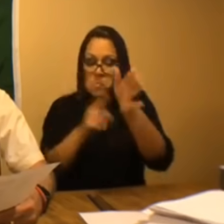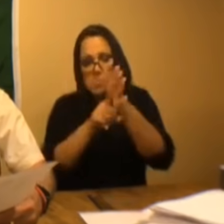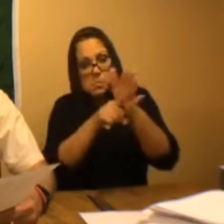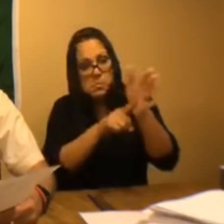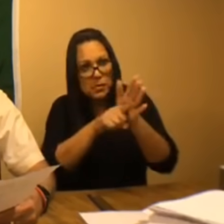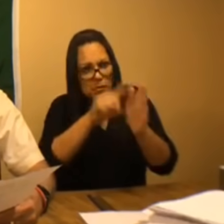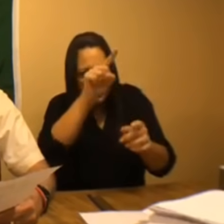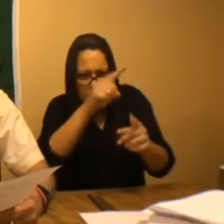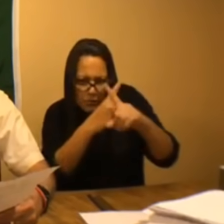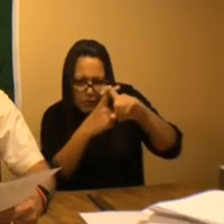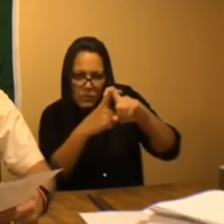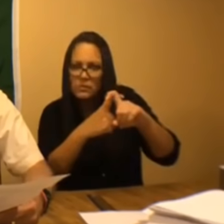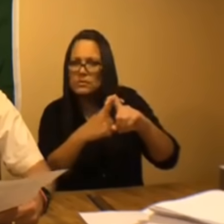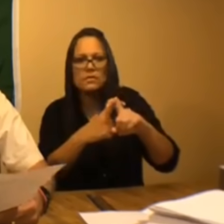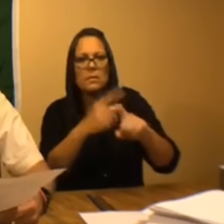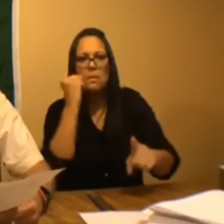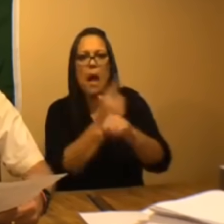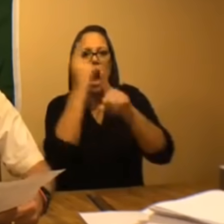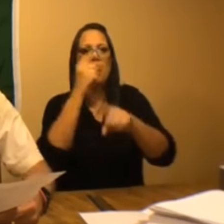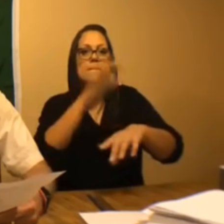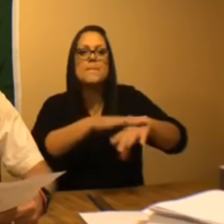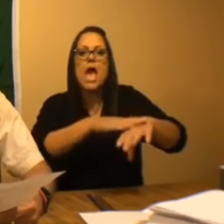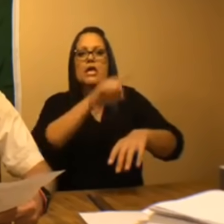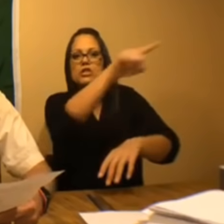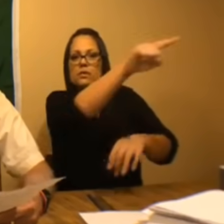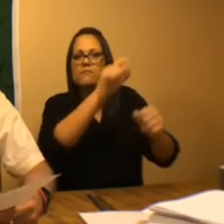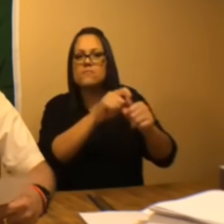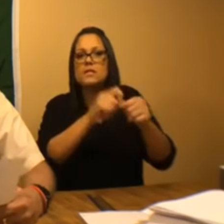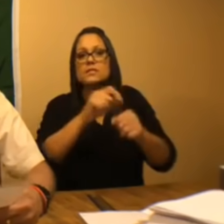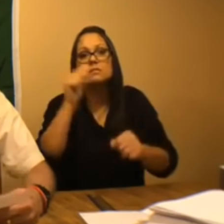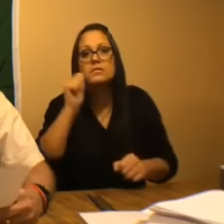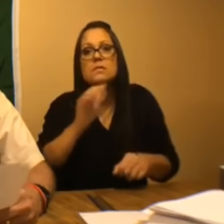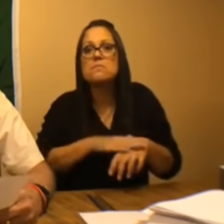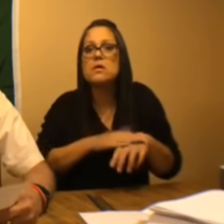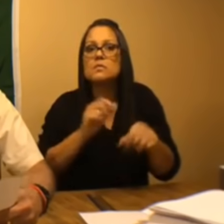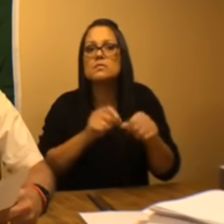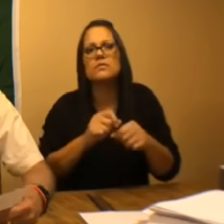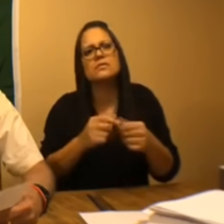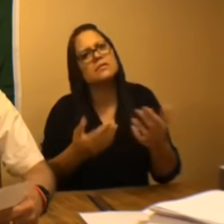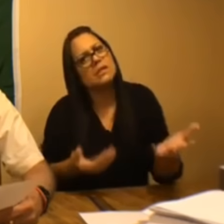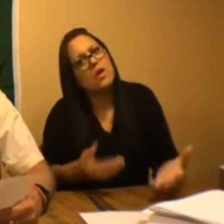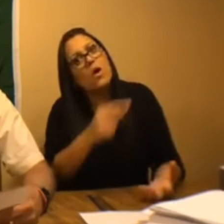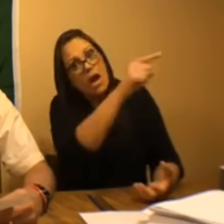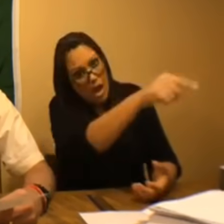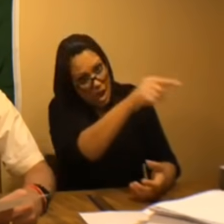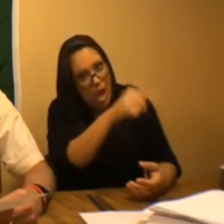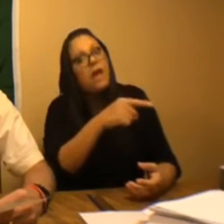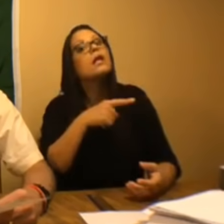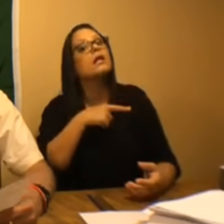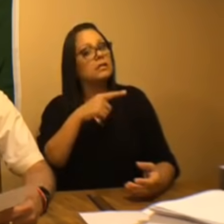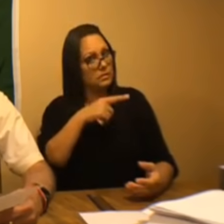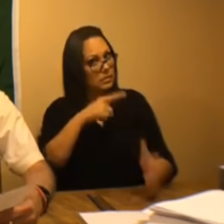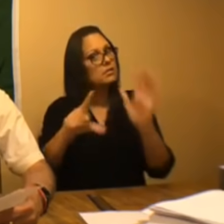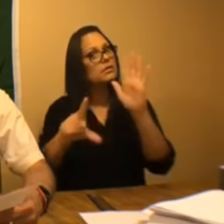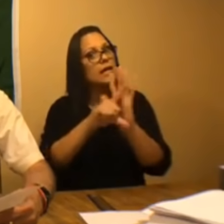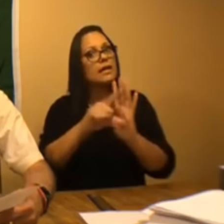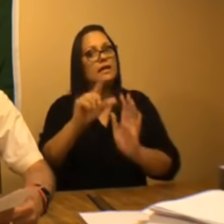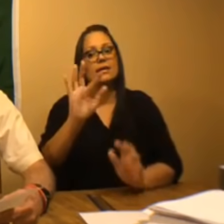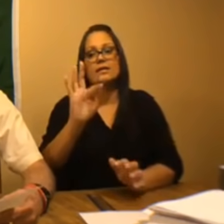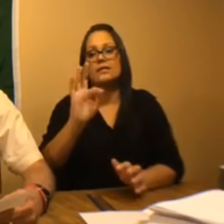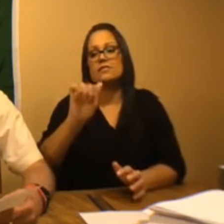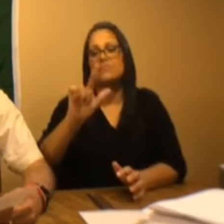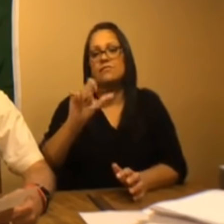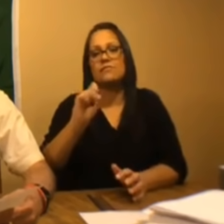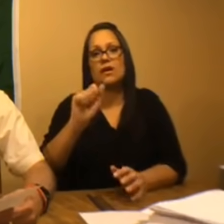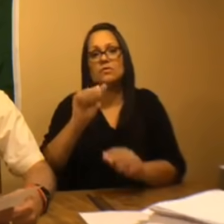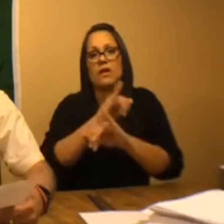aquela marca no corpo foi a própria menina. Isso aí é falsa comunicação de crime. Ela vai responder por isso. E o Haddad usou